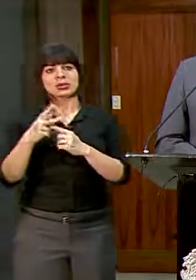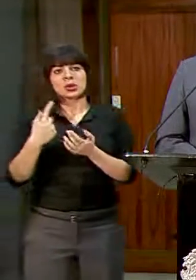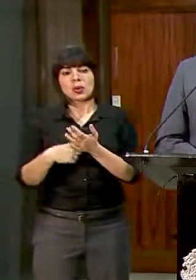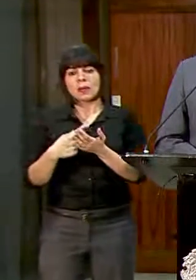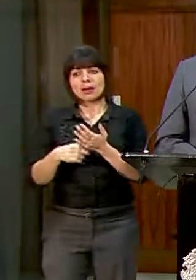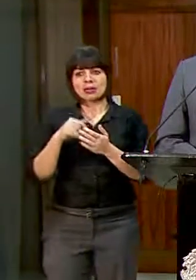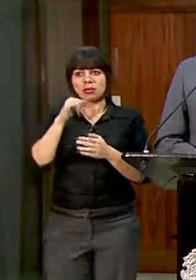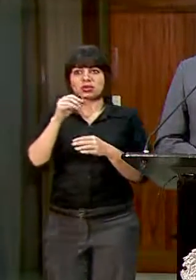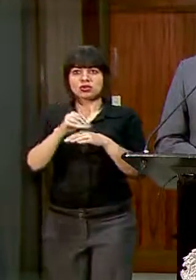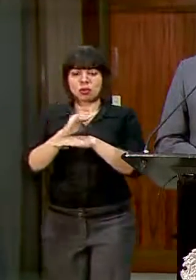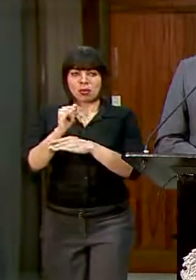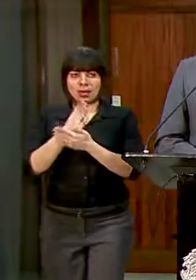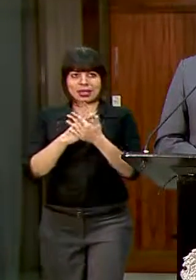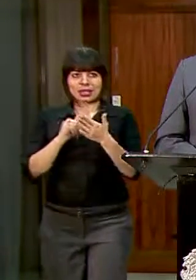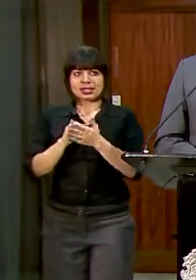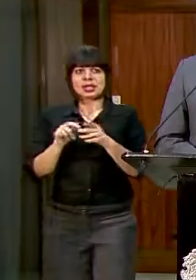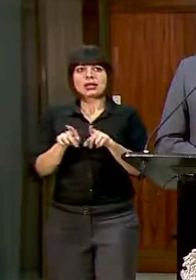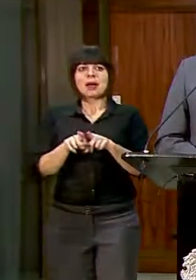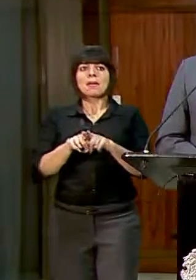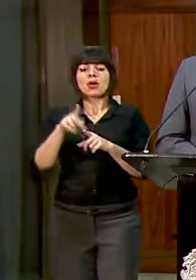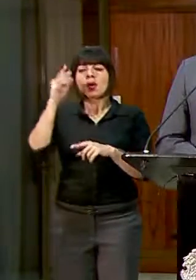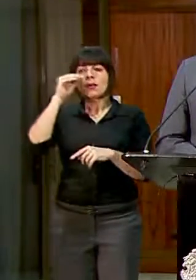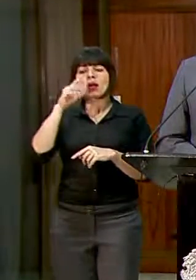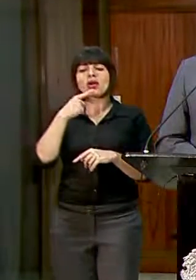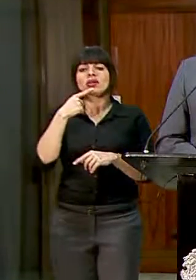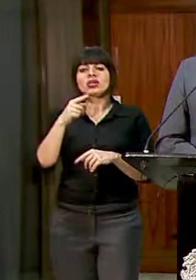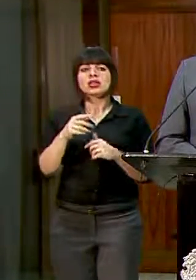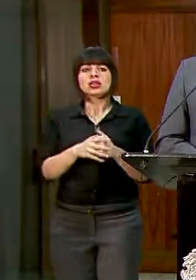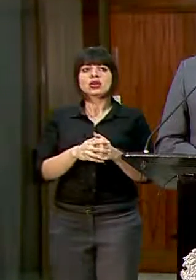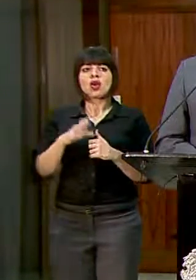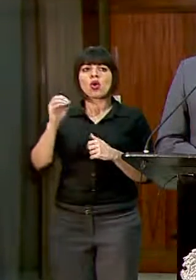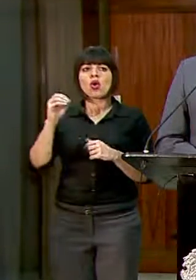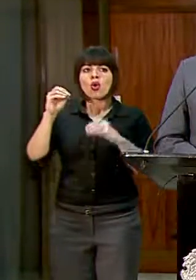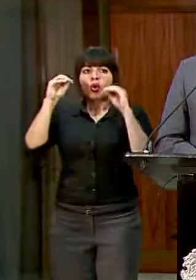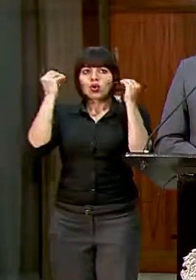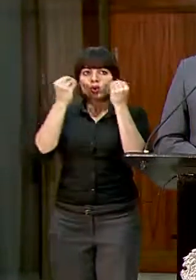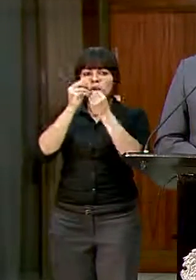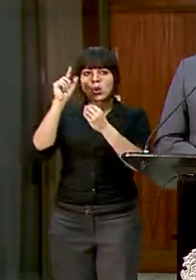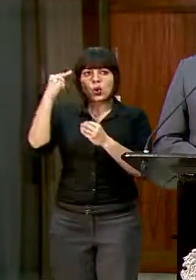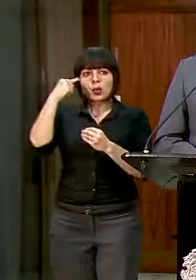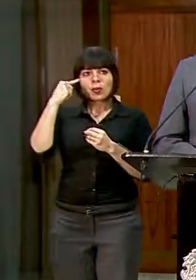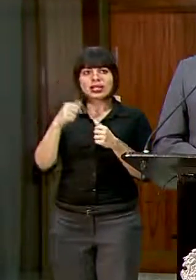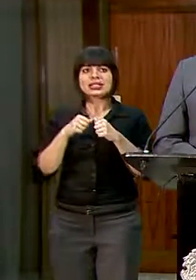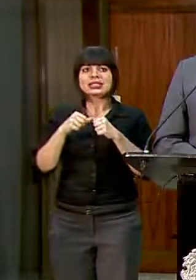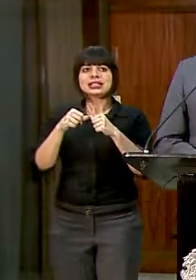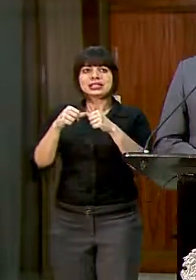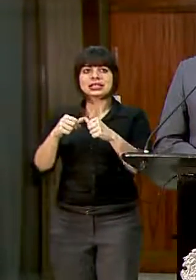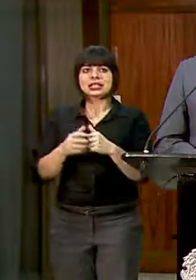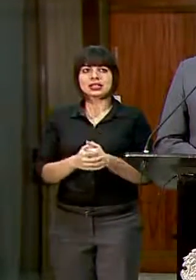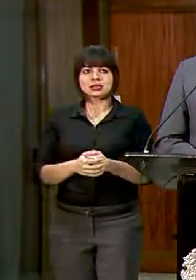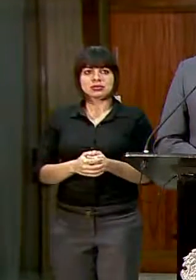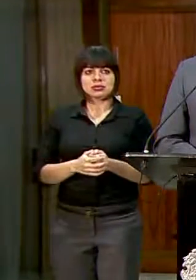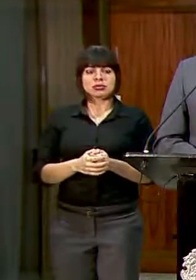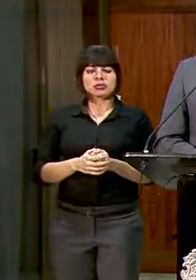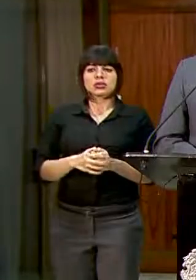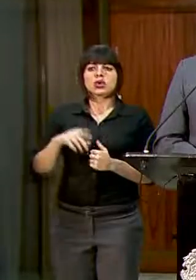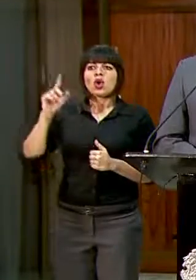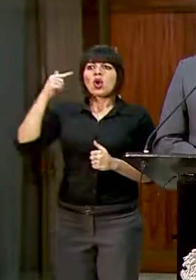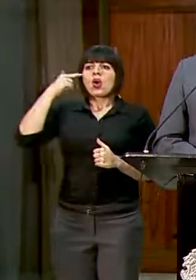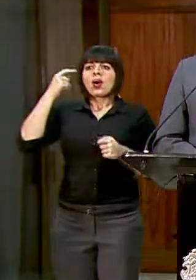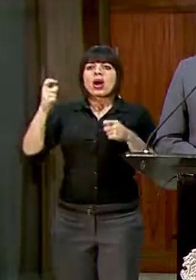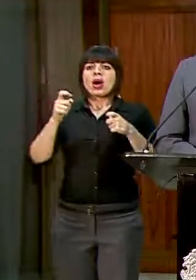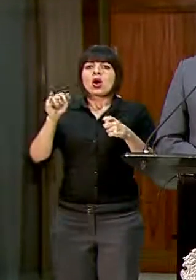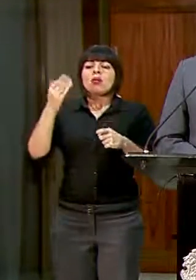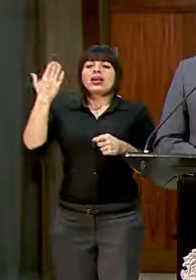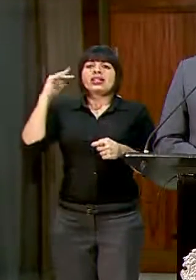reacción tuya de parte de esto? Y también una reacción a lo que ha dicho don Otón Solís en las últimas horas, de que el gobierno sigue gobernando como